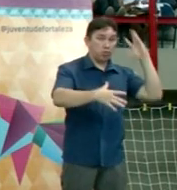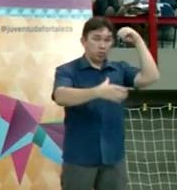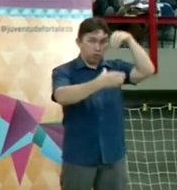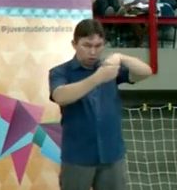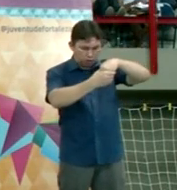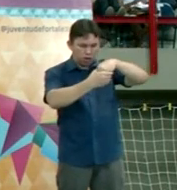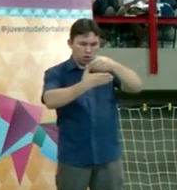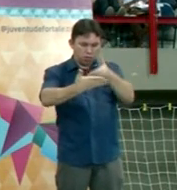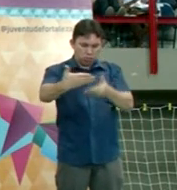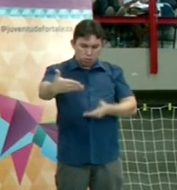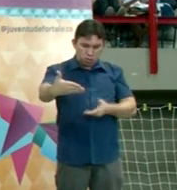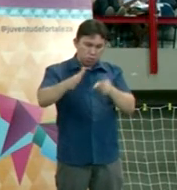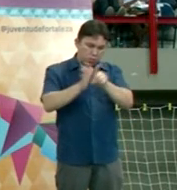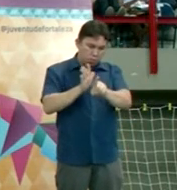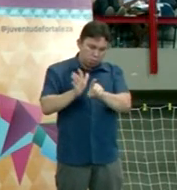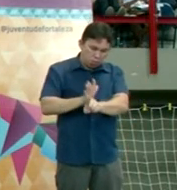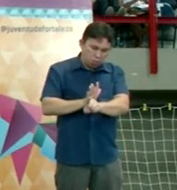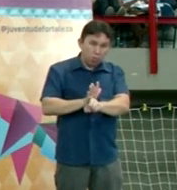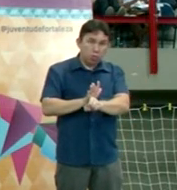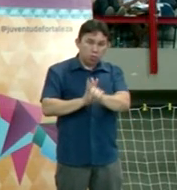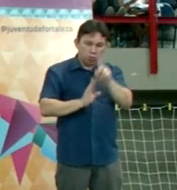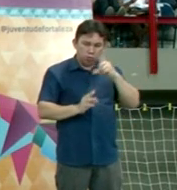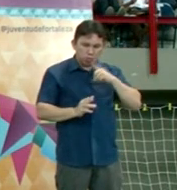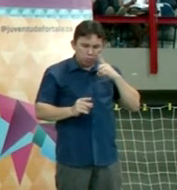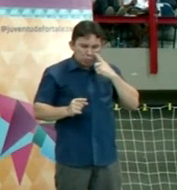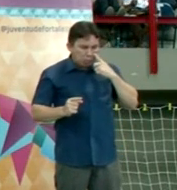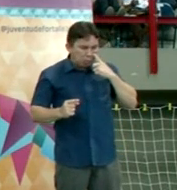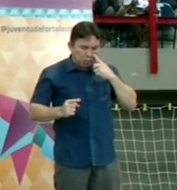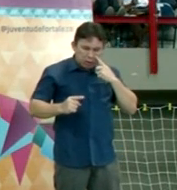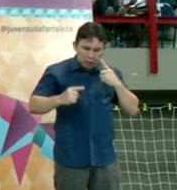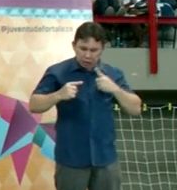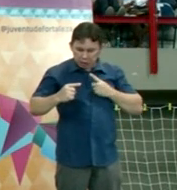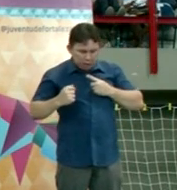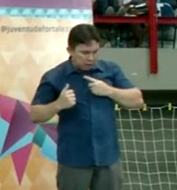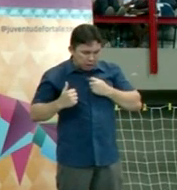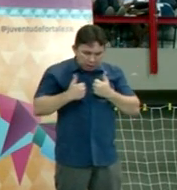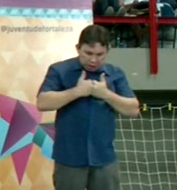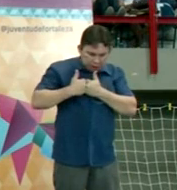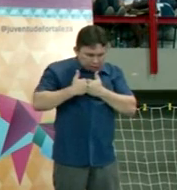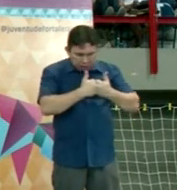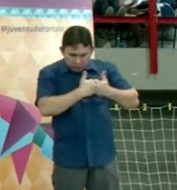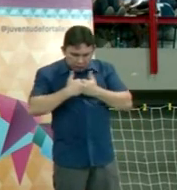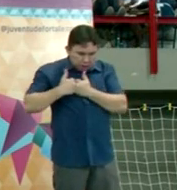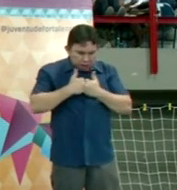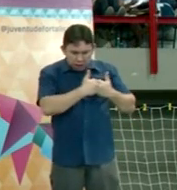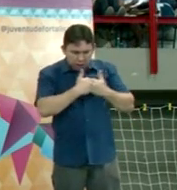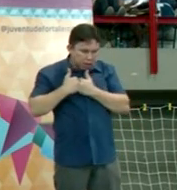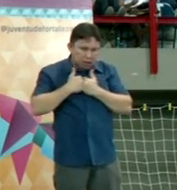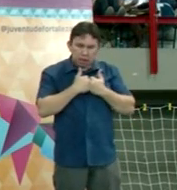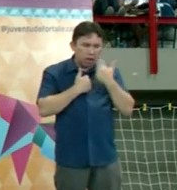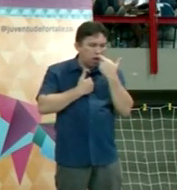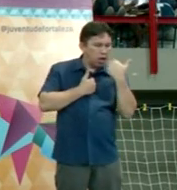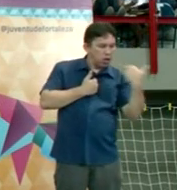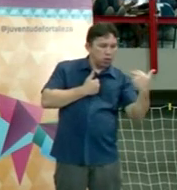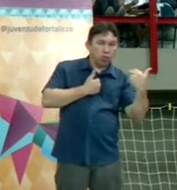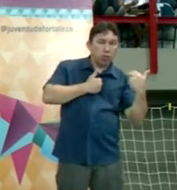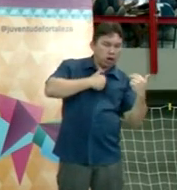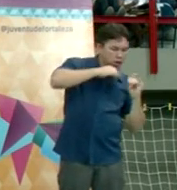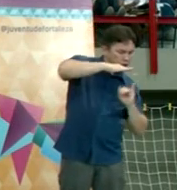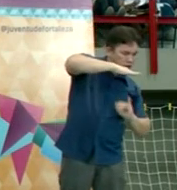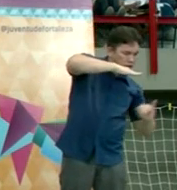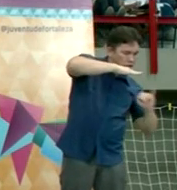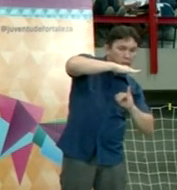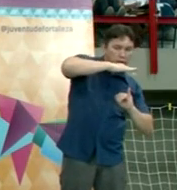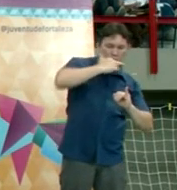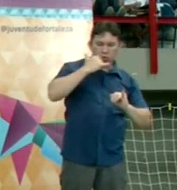prova questões, itens, para confrontar a linguagem cotidiana com a linguagem